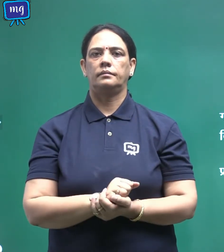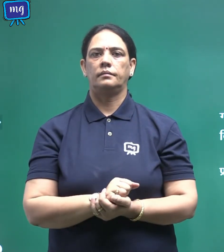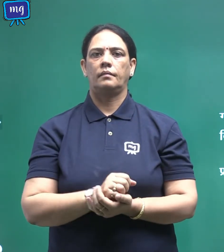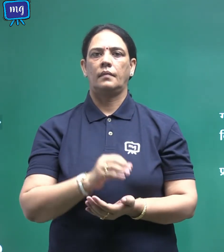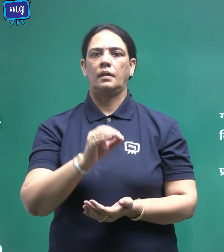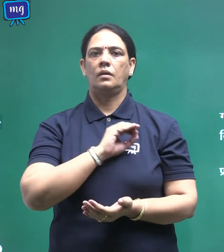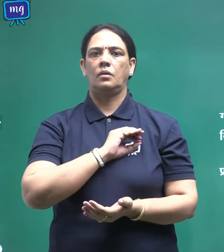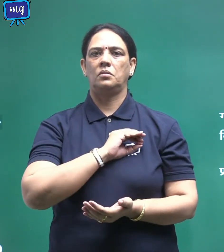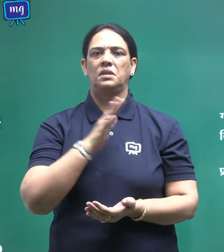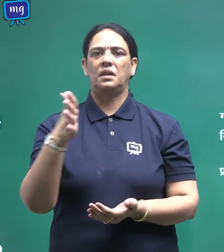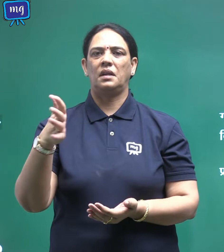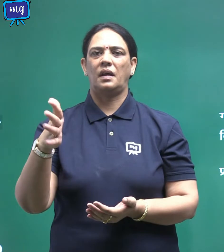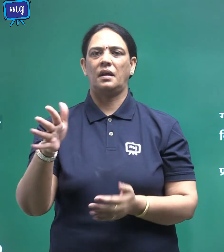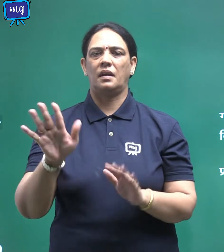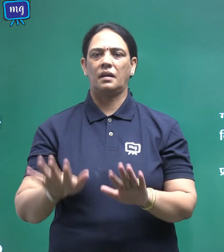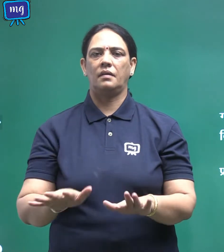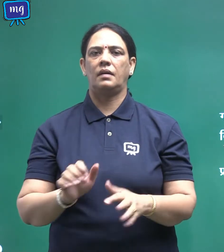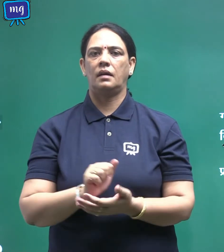रुचि नहीं रखने वाले